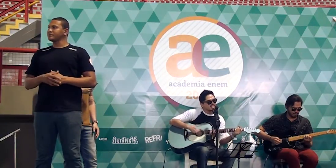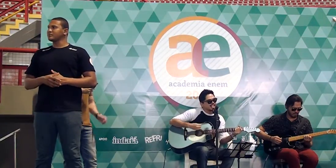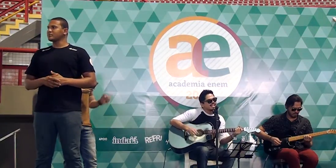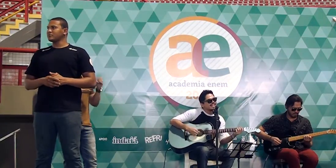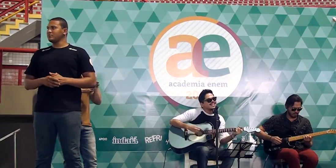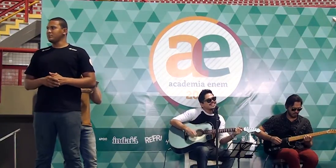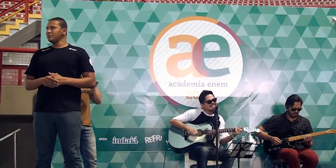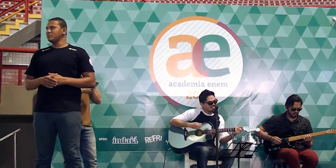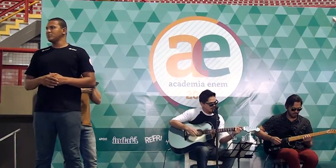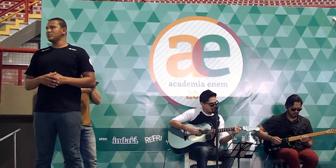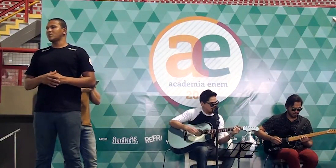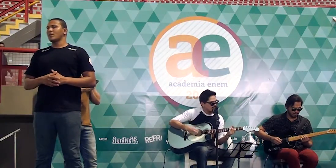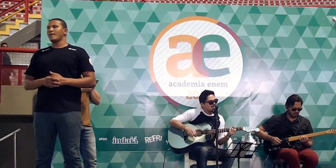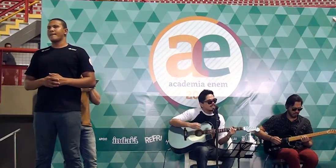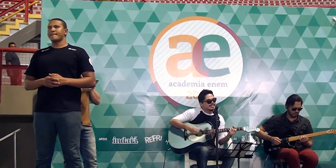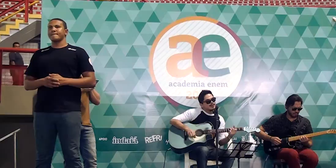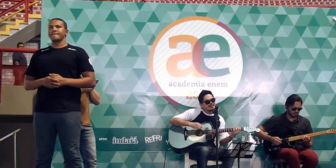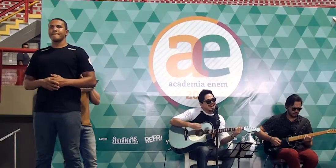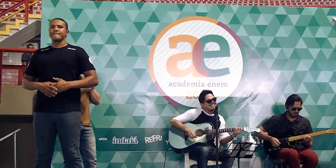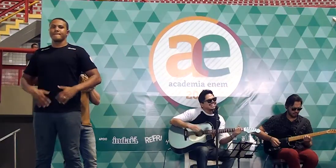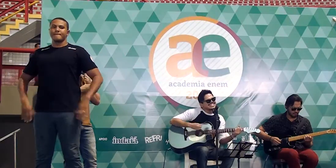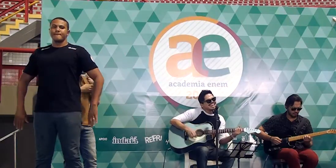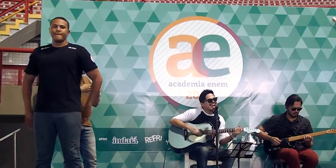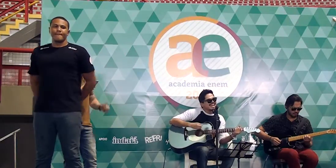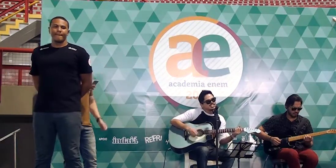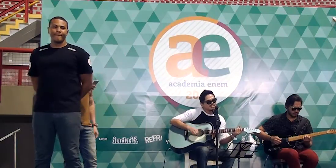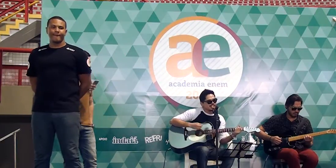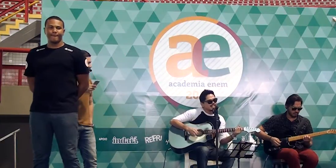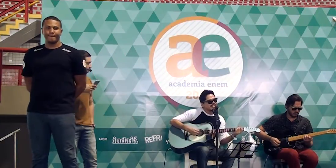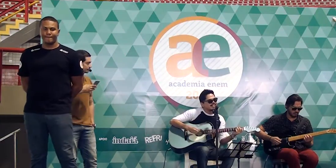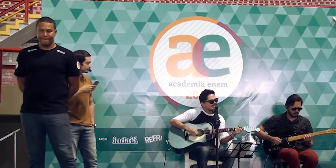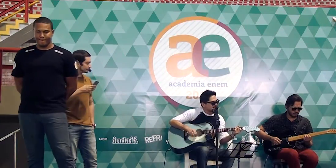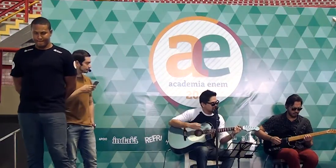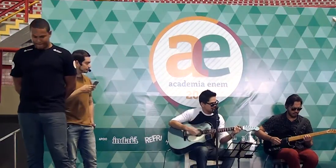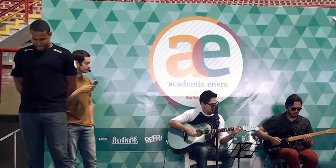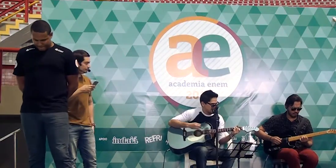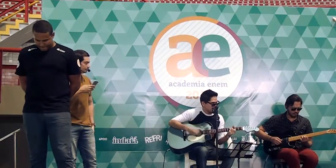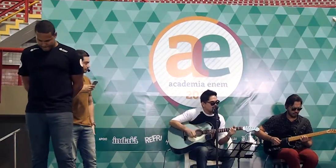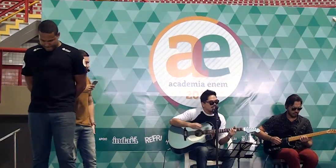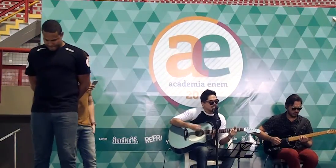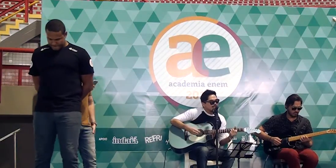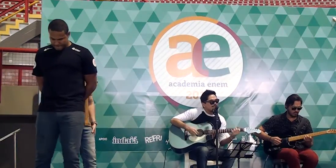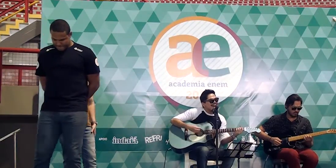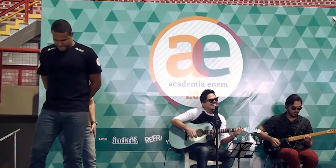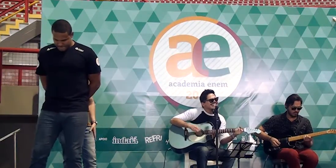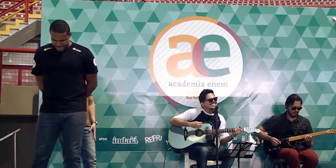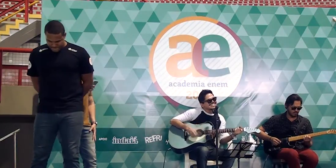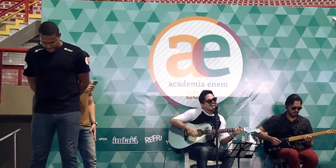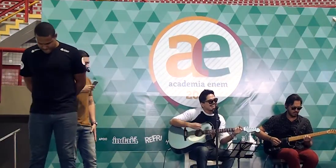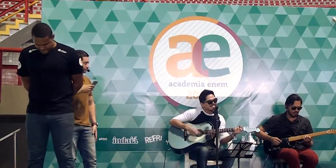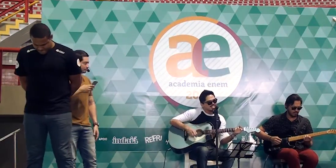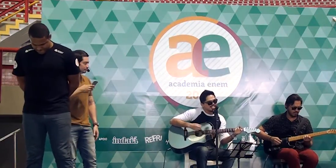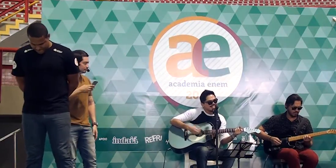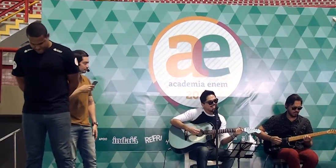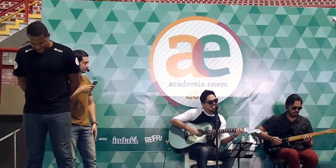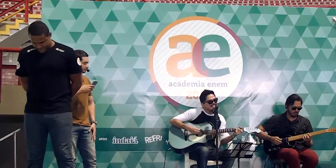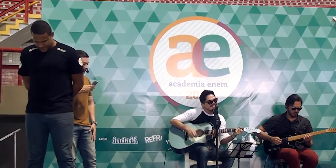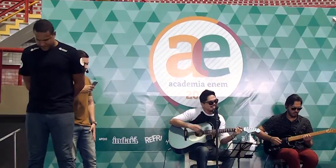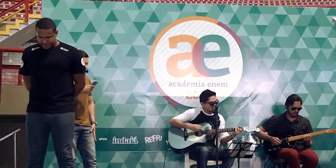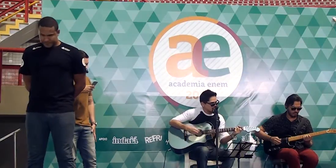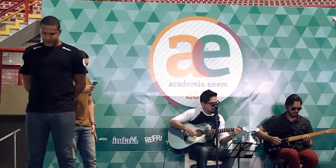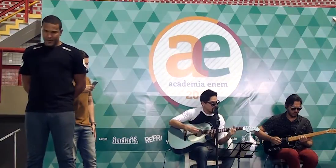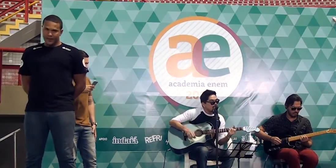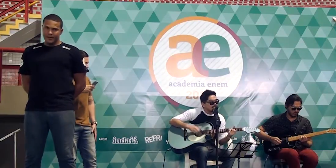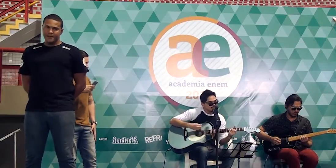é esse? Que país é esse? Que país é esse?